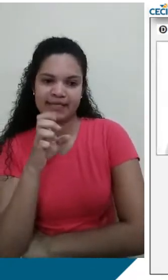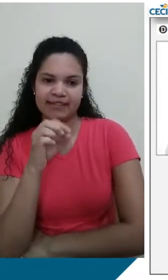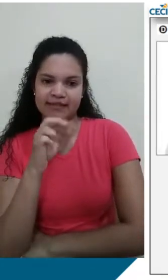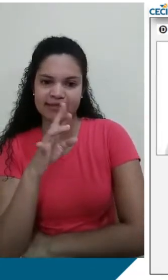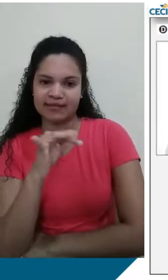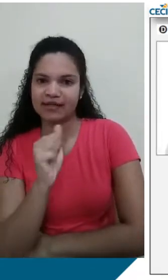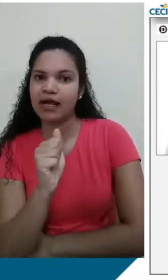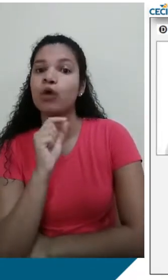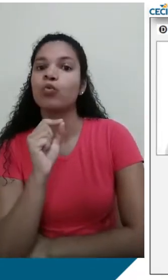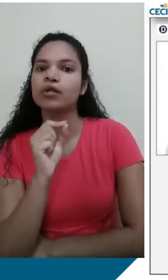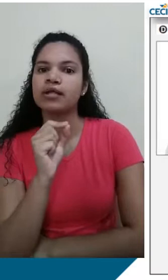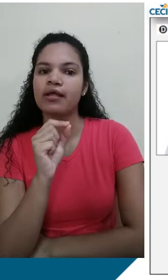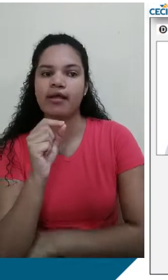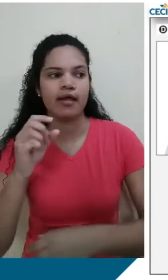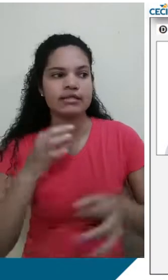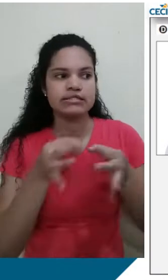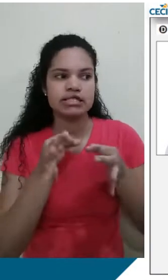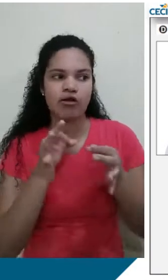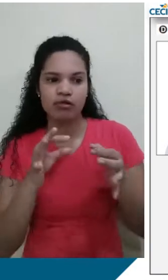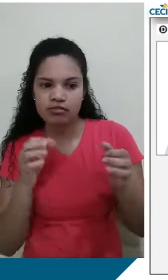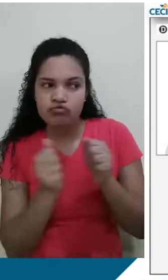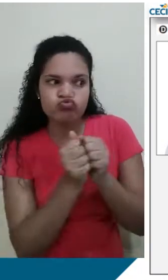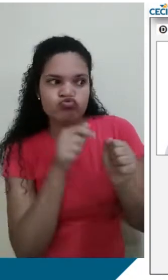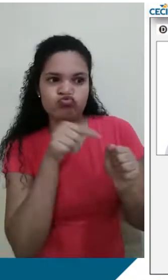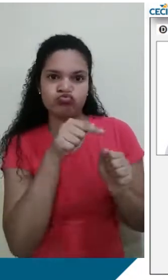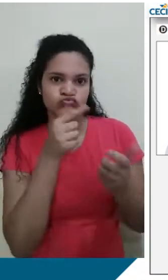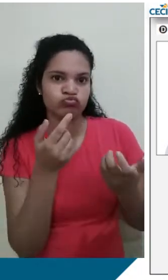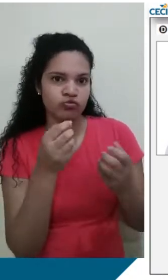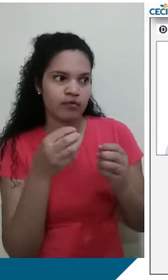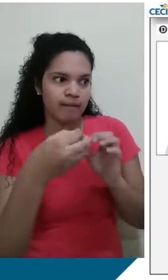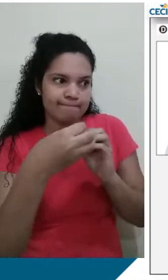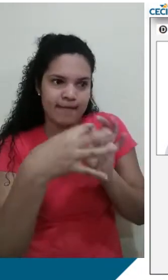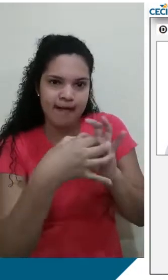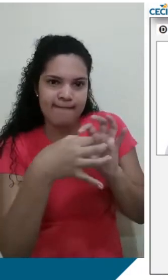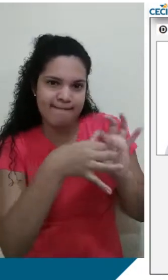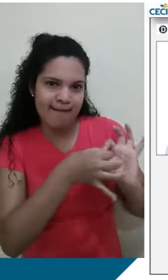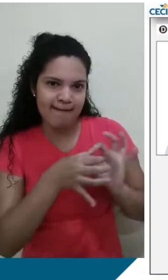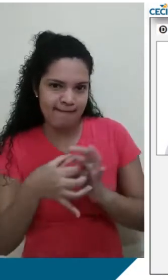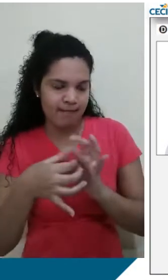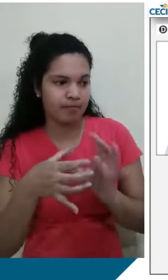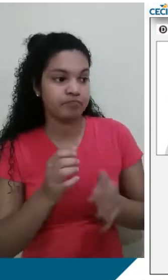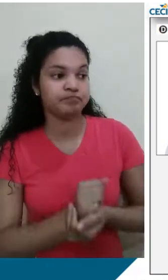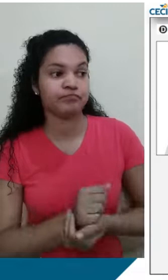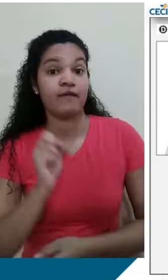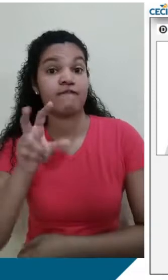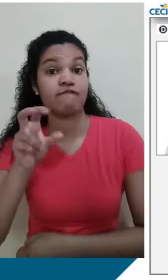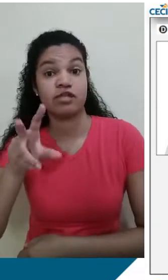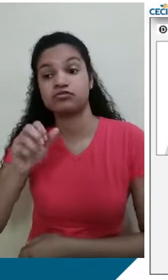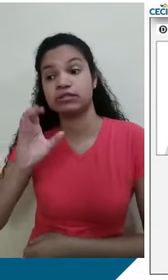células hospedeiras. Vírus que são diferentes das bactérias. Bactérias são seres unicelulares, os vírus